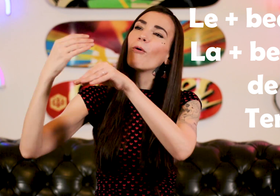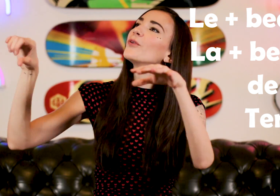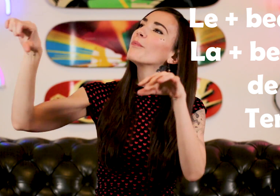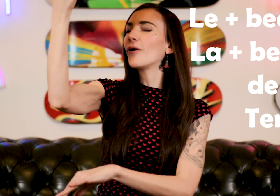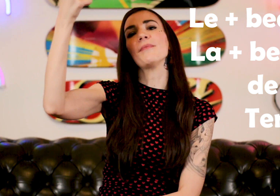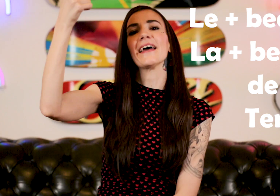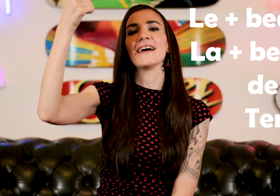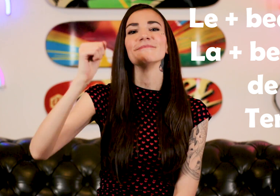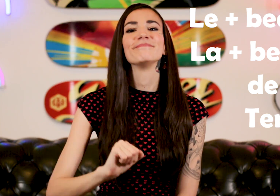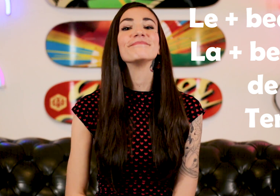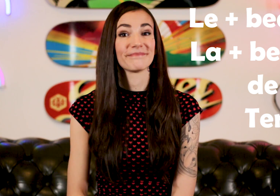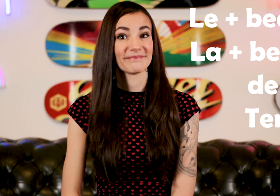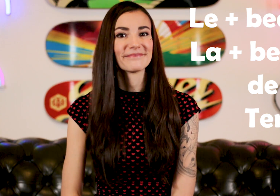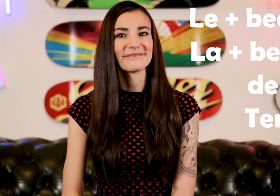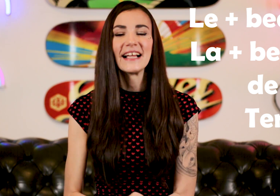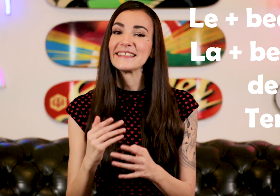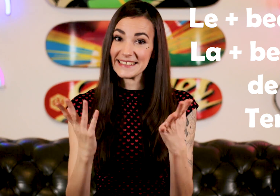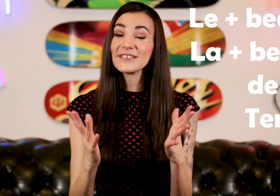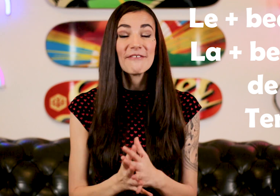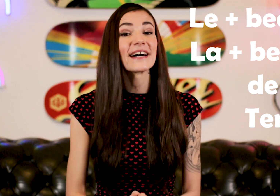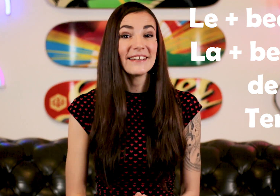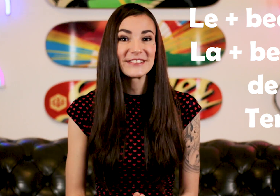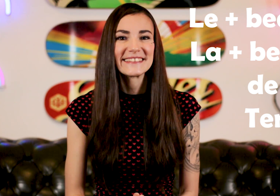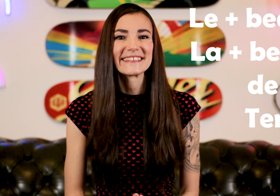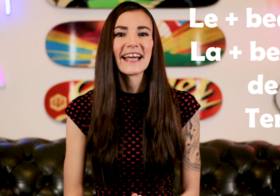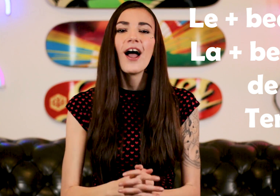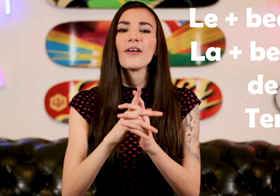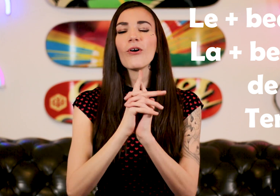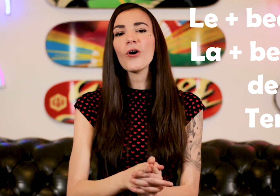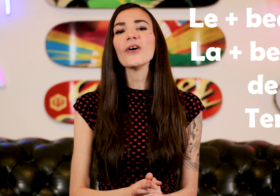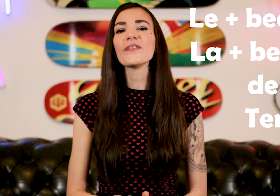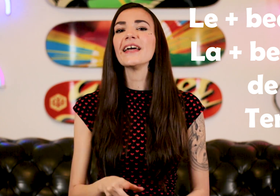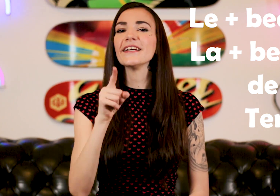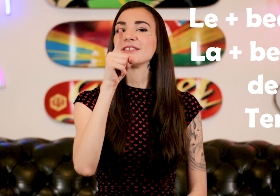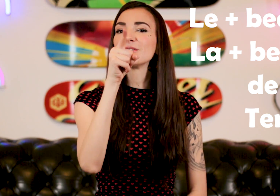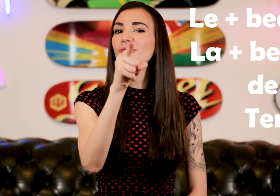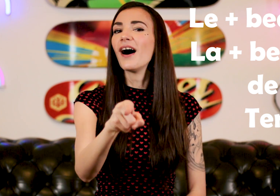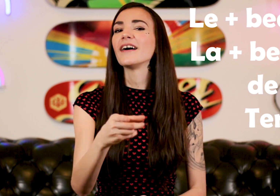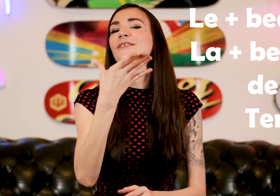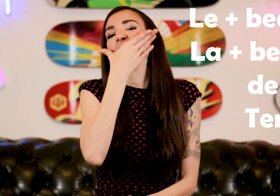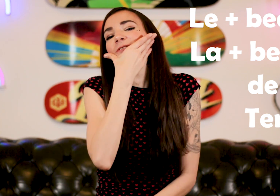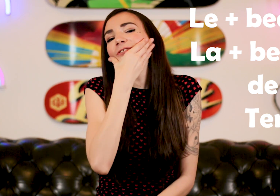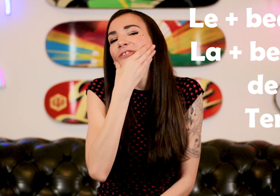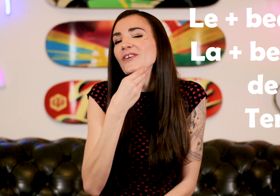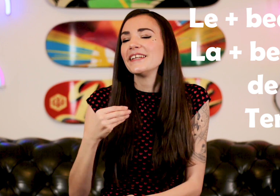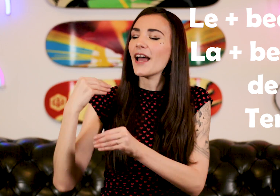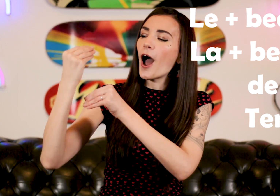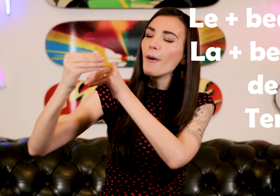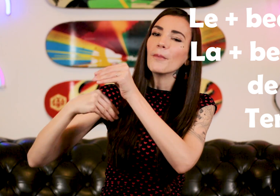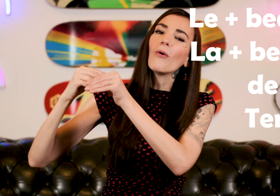monde, première. C'est de la vraie langue des signes. Donc on refait toi, jolie,